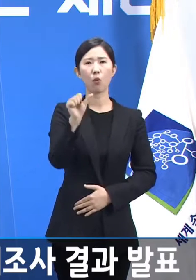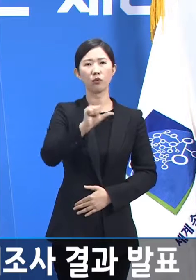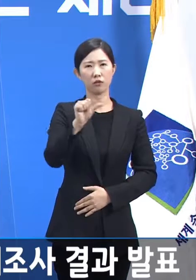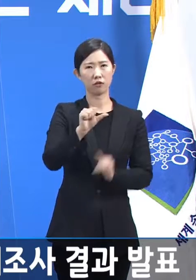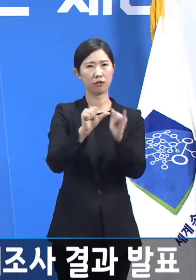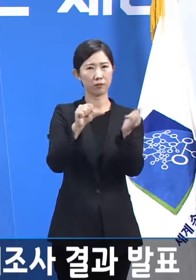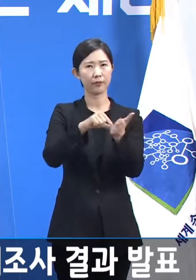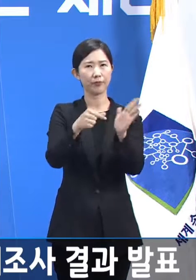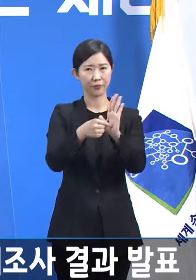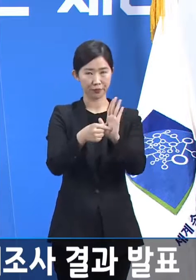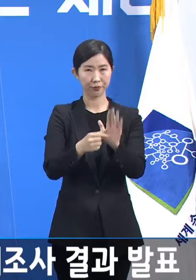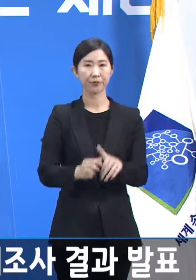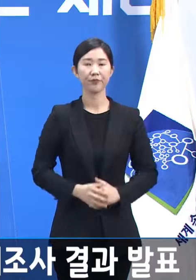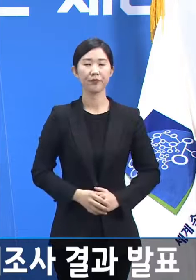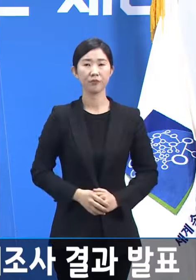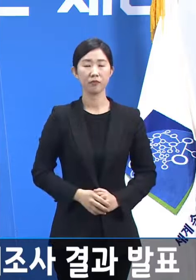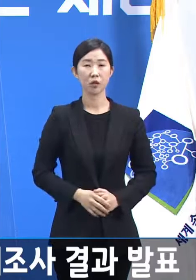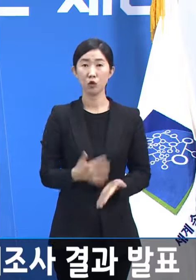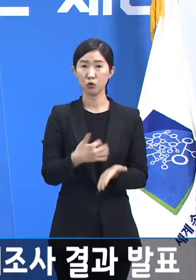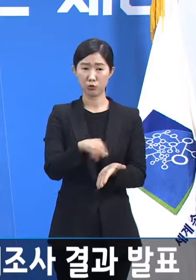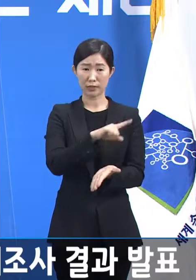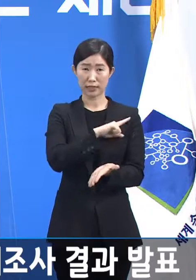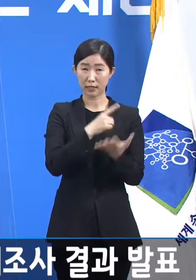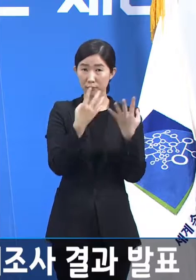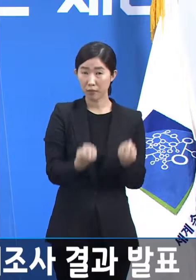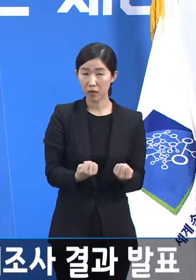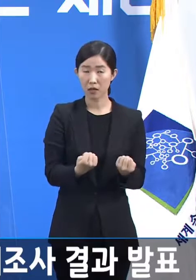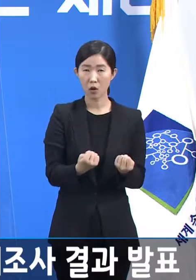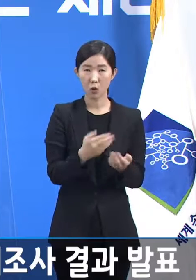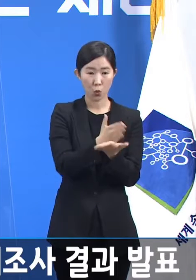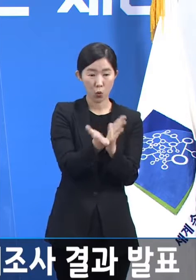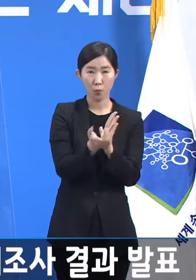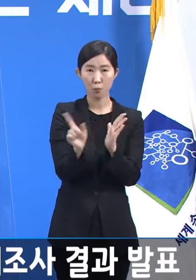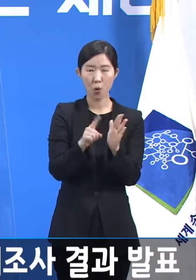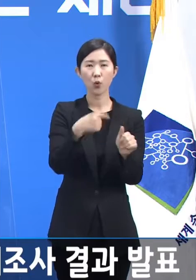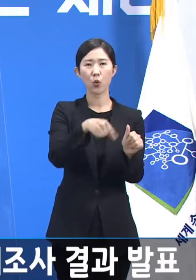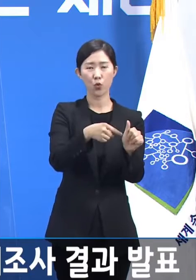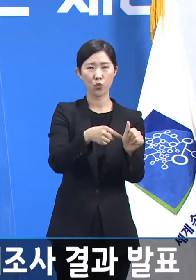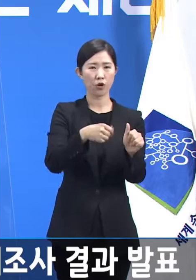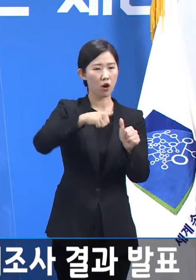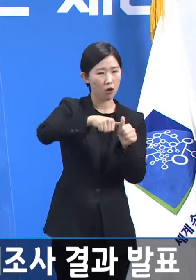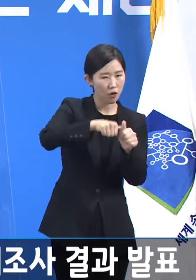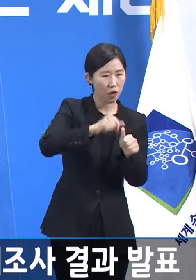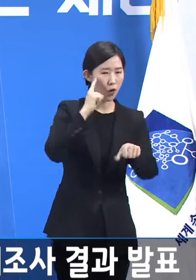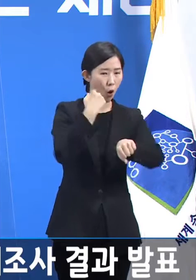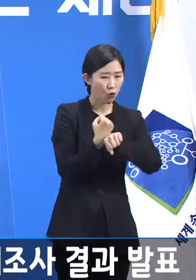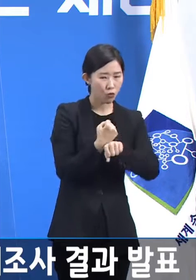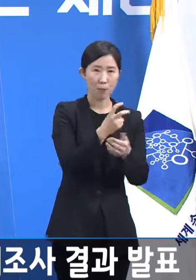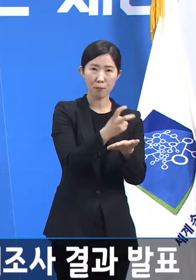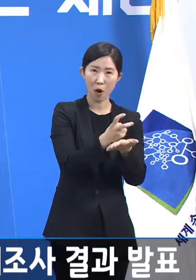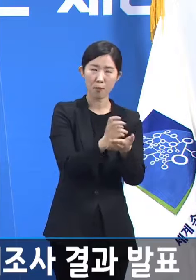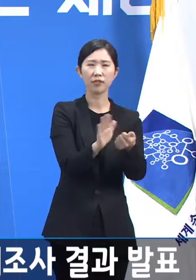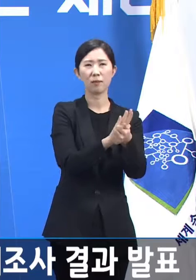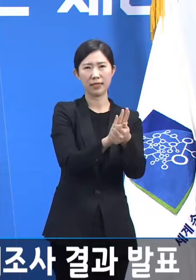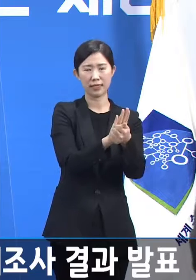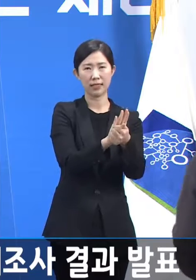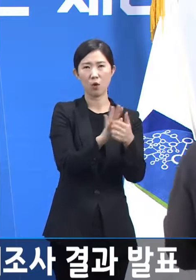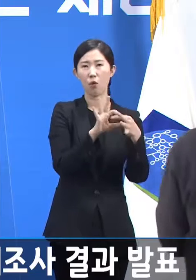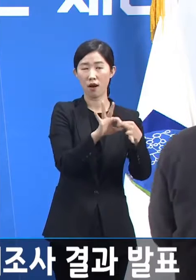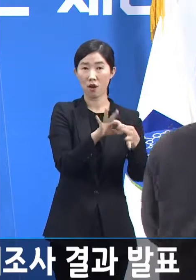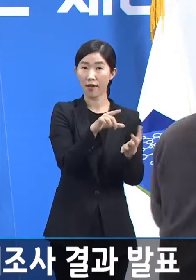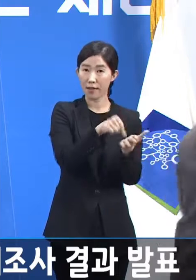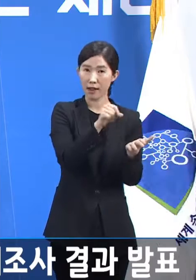추정됩니다. 가장 많은 비중을 차지하는 업종은 교육, 컨설팅, 연구, 법률, 서비스 관련 업종으로